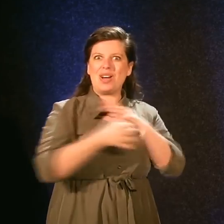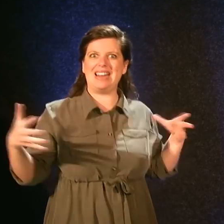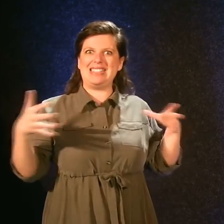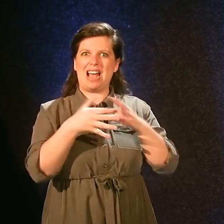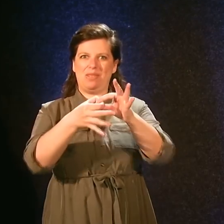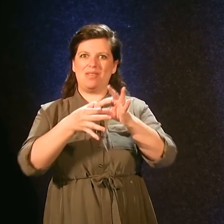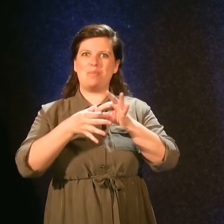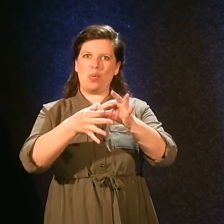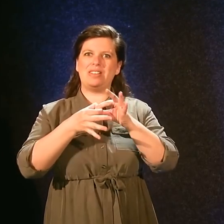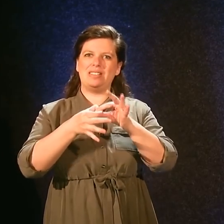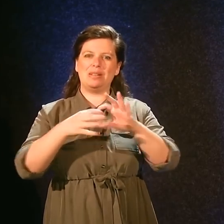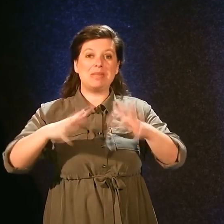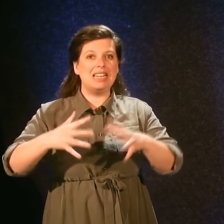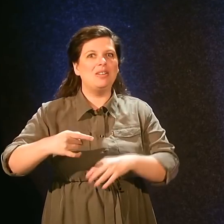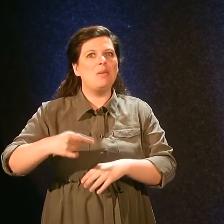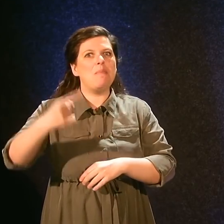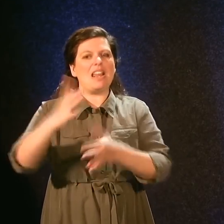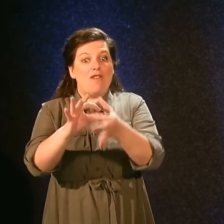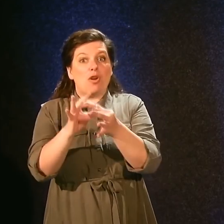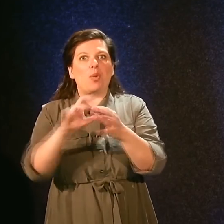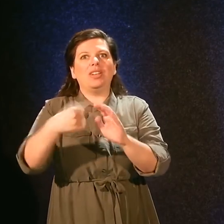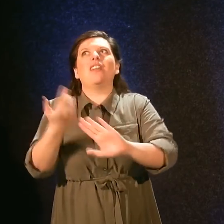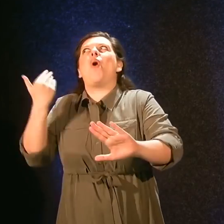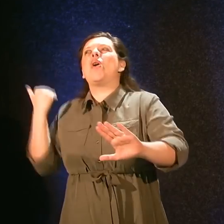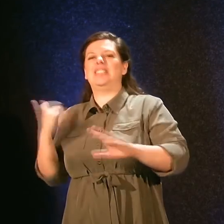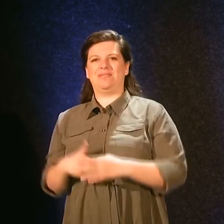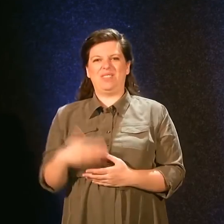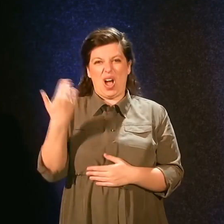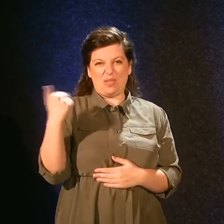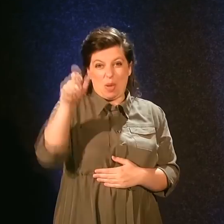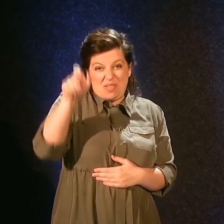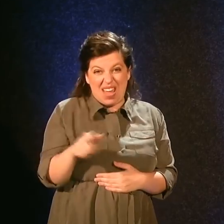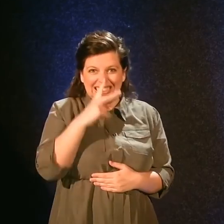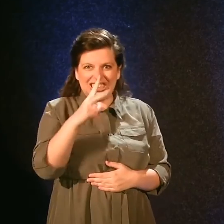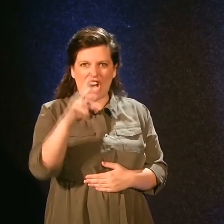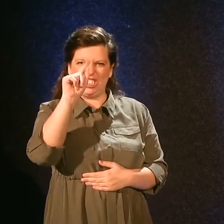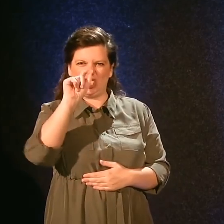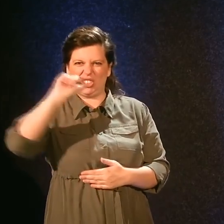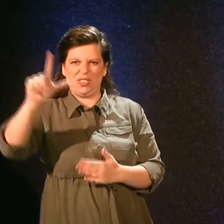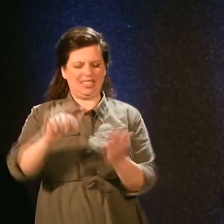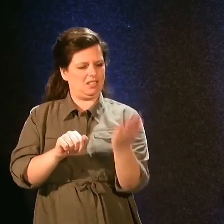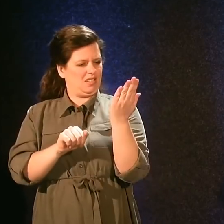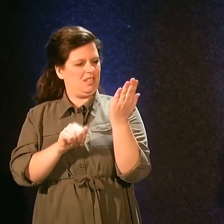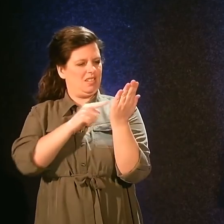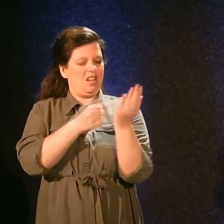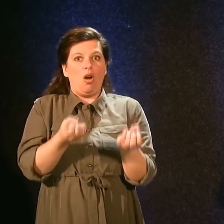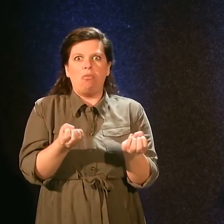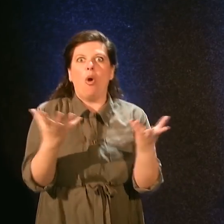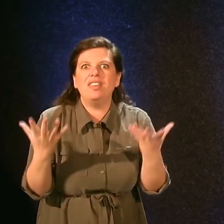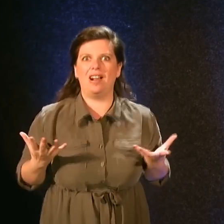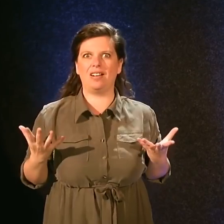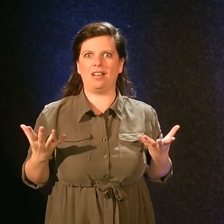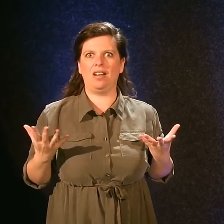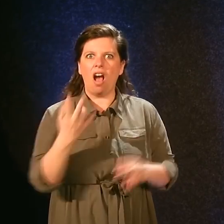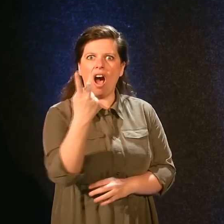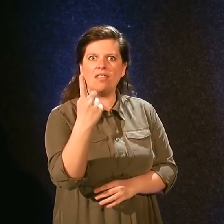juist meer nu dan ooit. Ik zag deze tweet van de week voorbij komen. Wonderlijk. We moeten minstens anderhalve